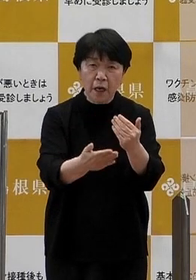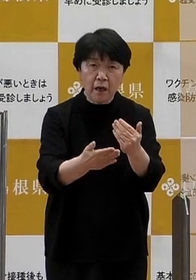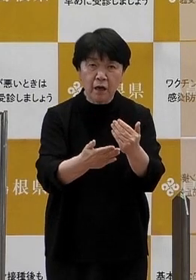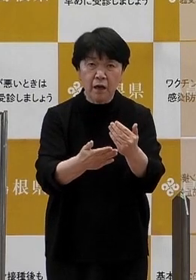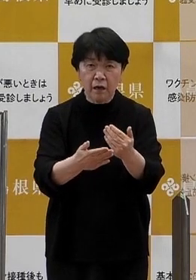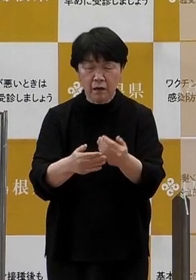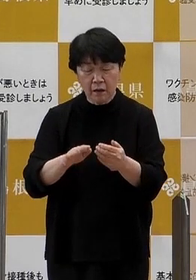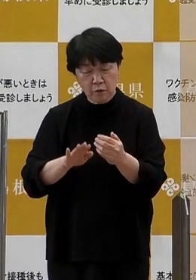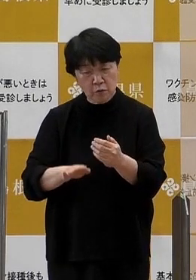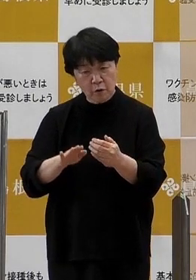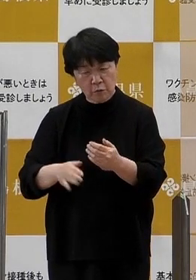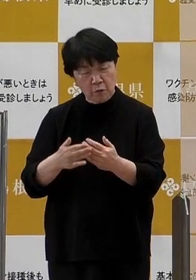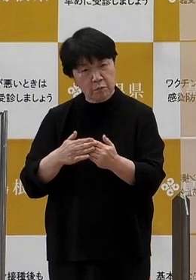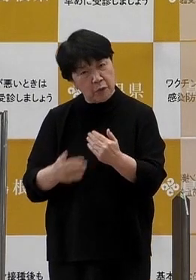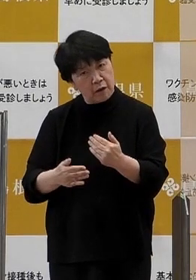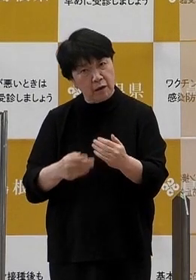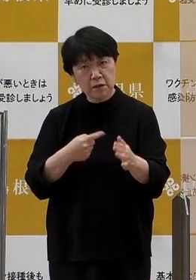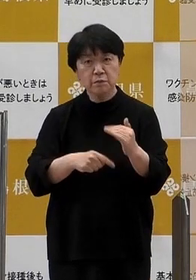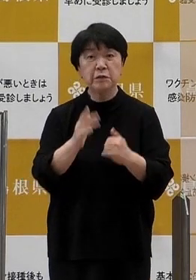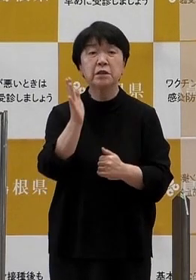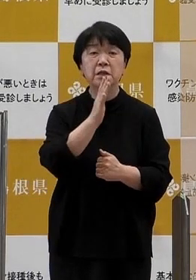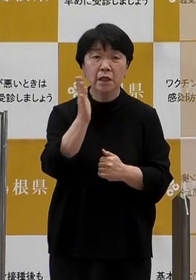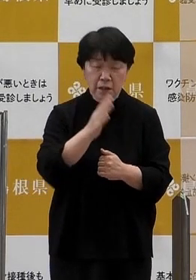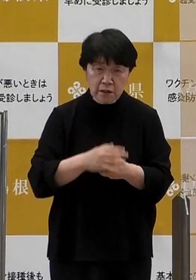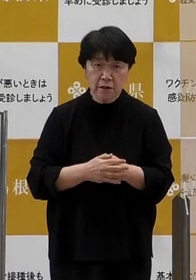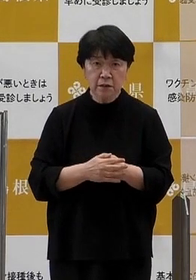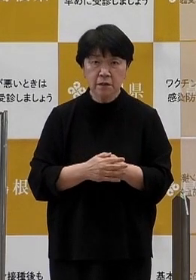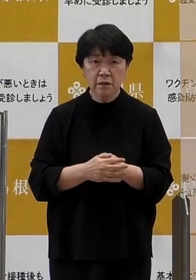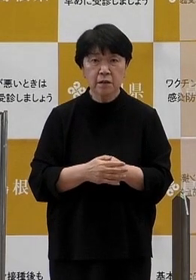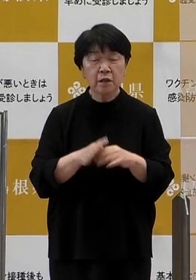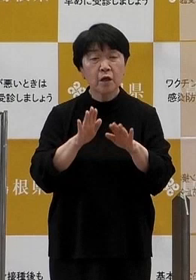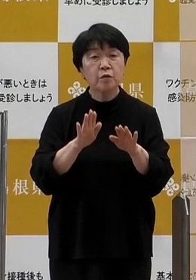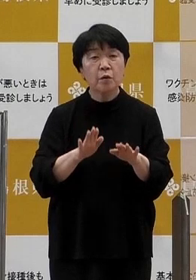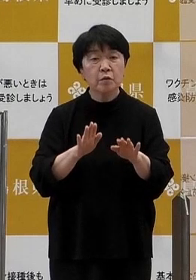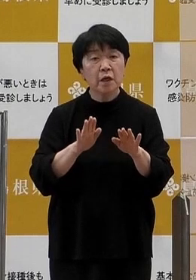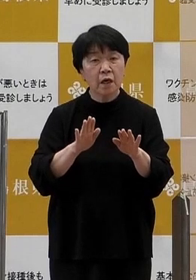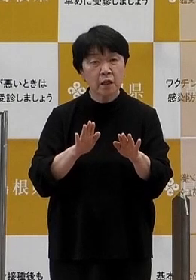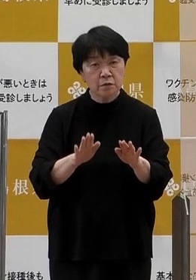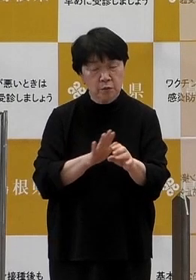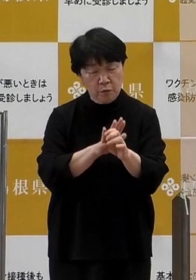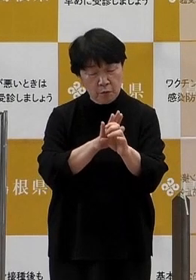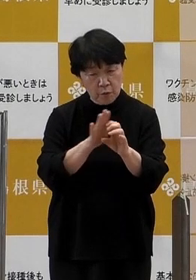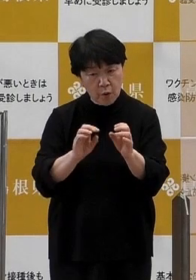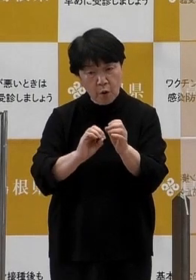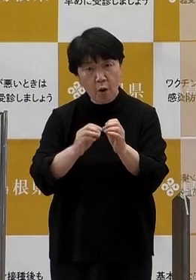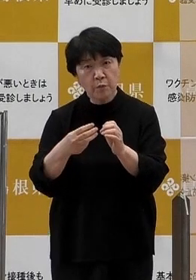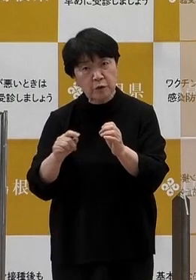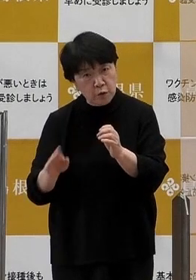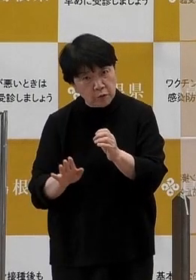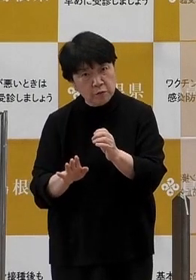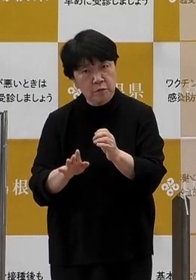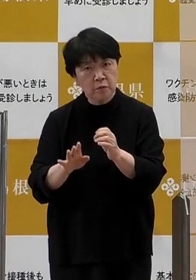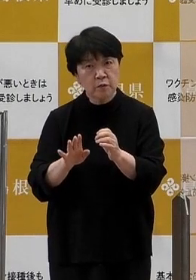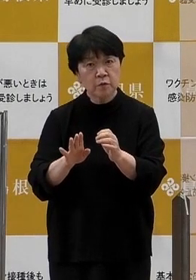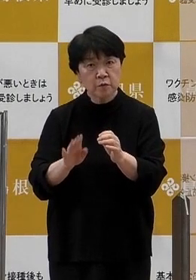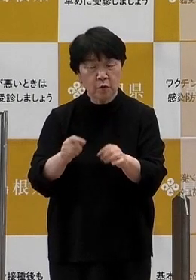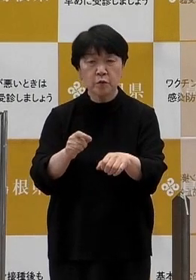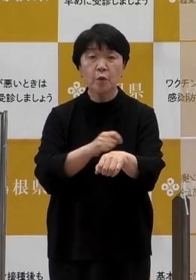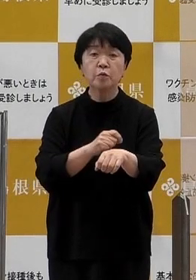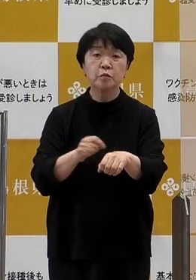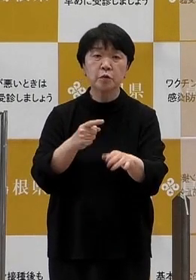です。だからそういう今回のオミクロン株の特性を踏まえると、まあ、そういうことは避けられないわけなので、